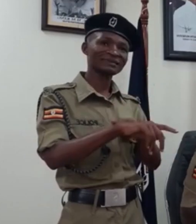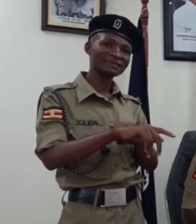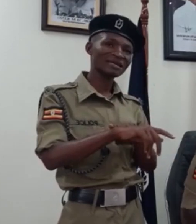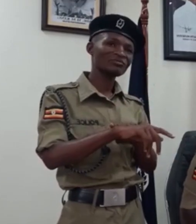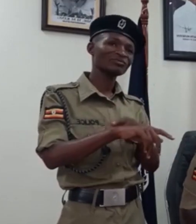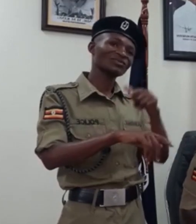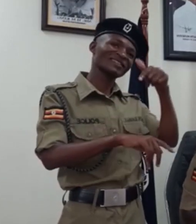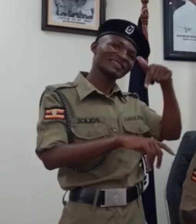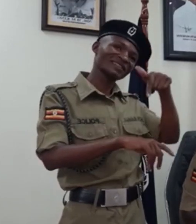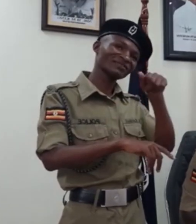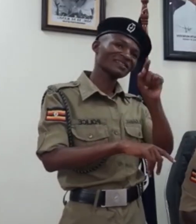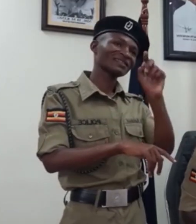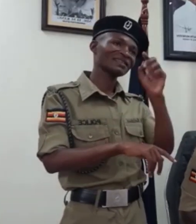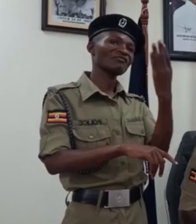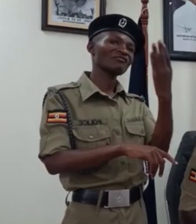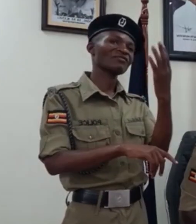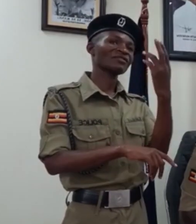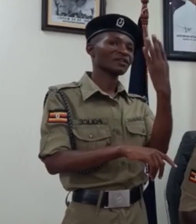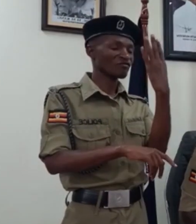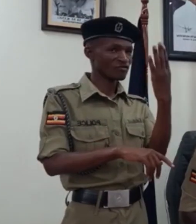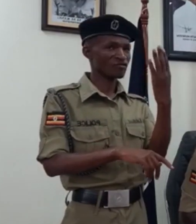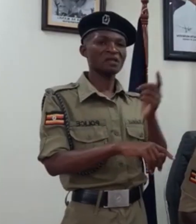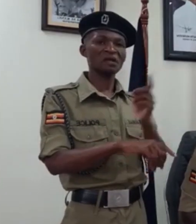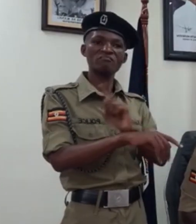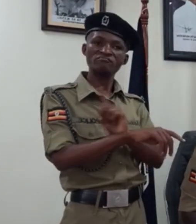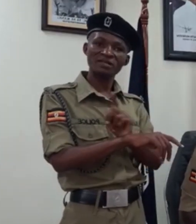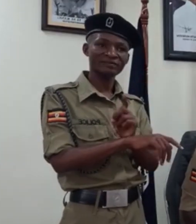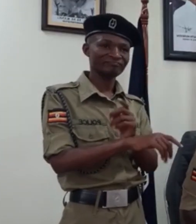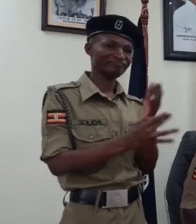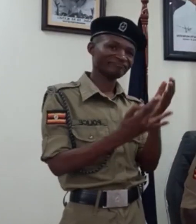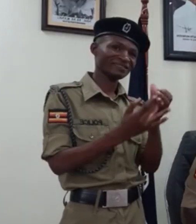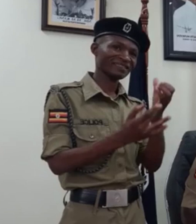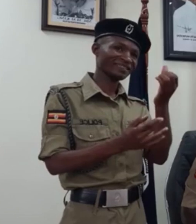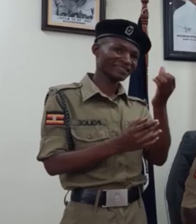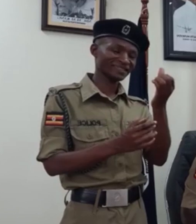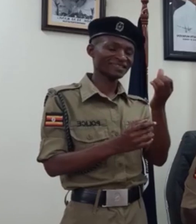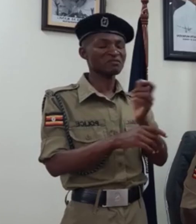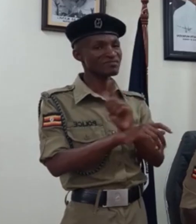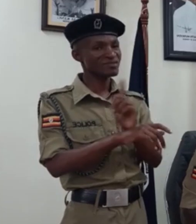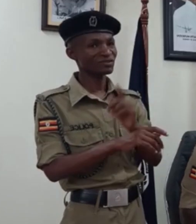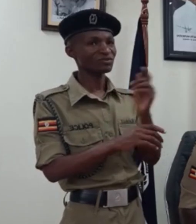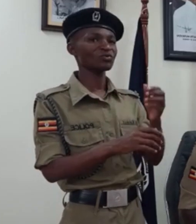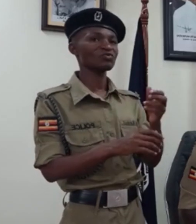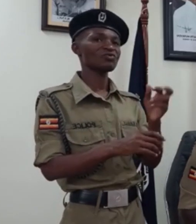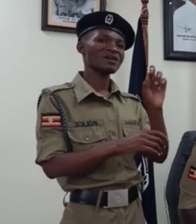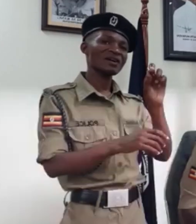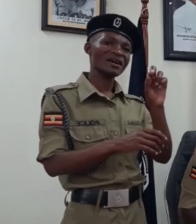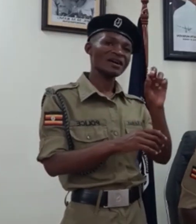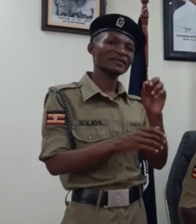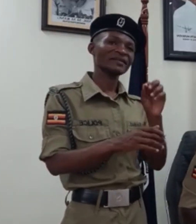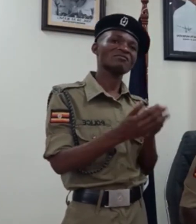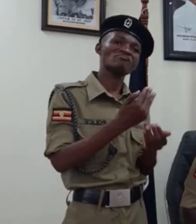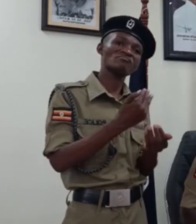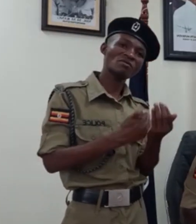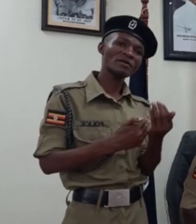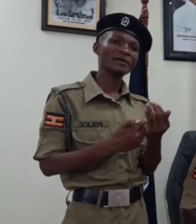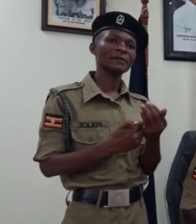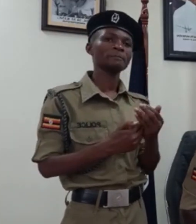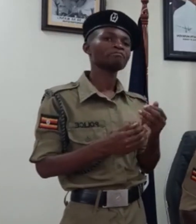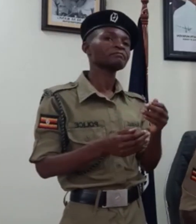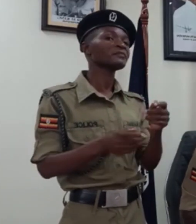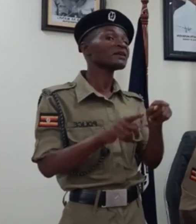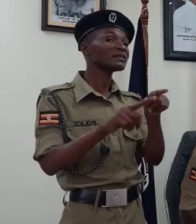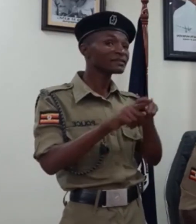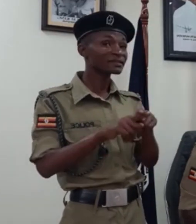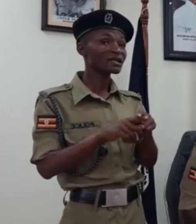olunaku lw'eggulo wakati w'essaawa 2:00 era zaabadde ziwera ssaawa emu